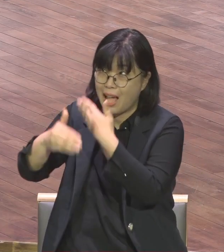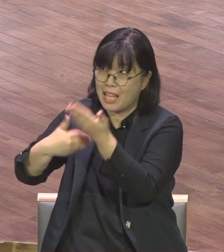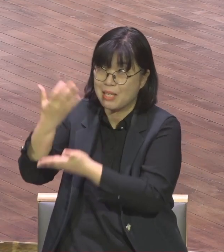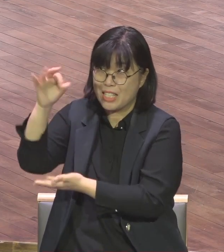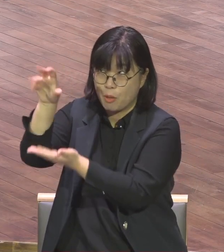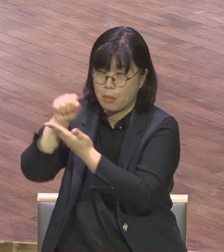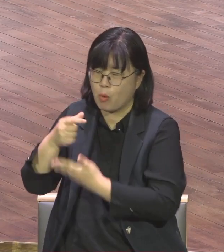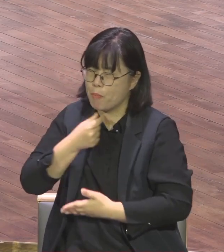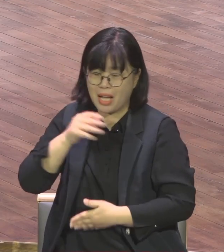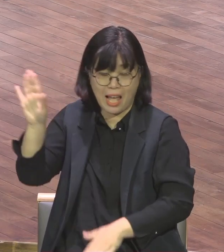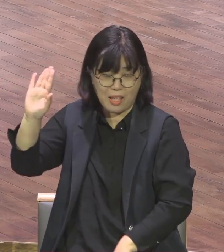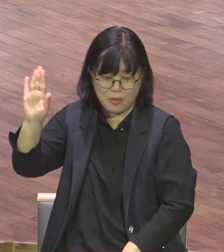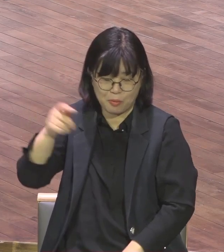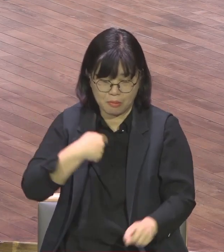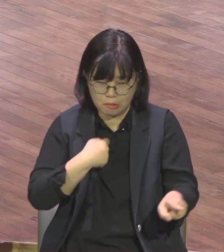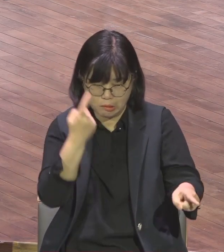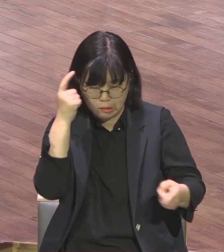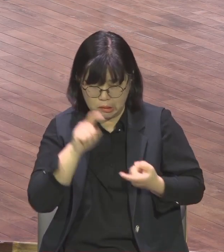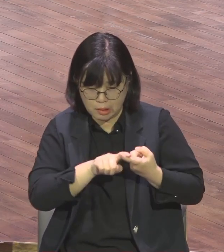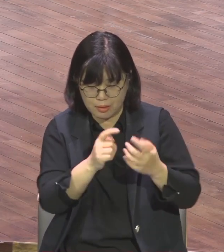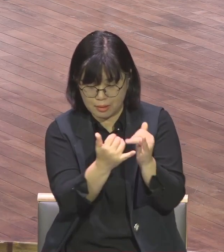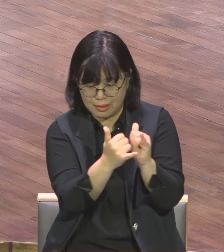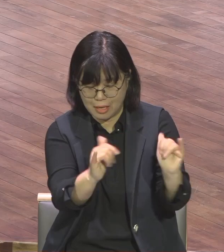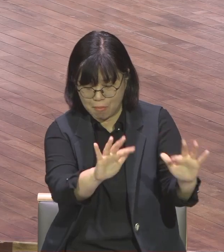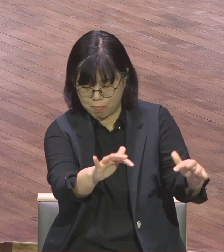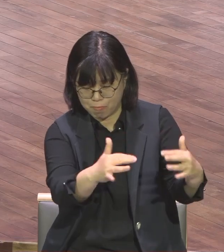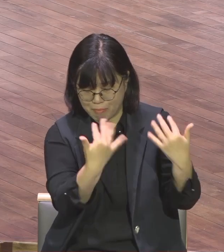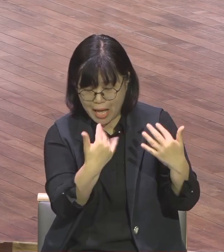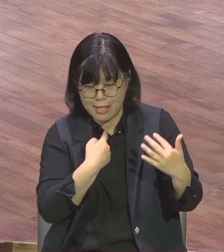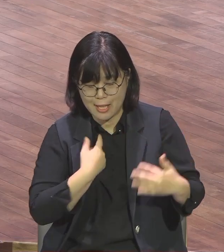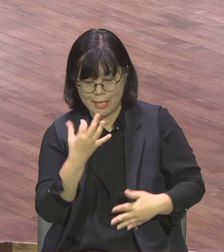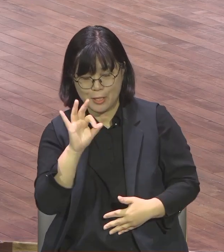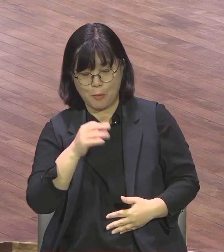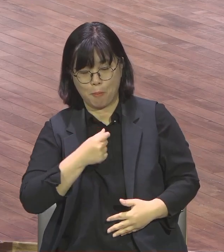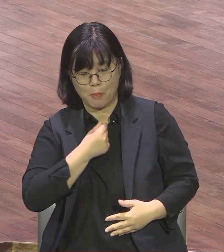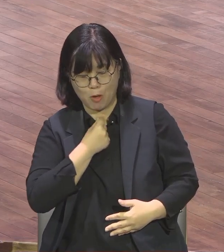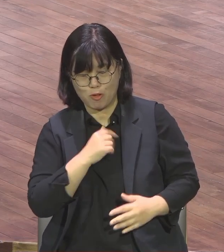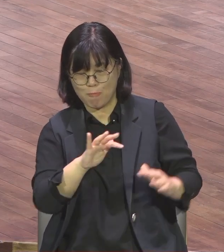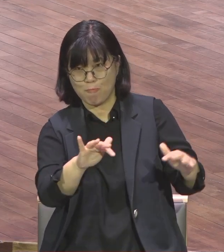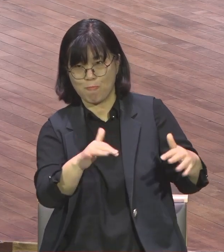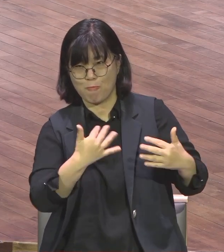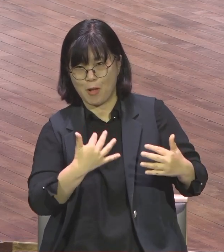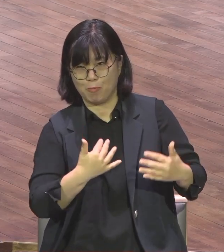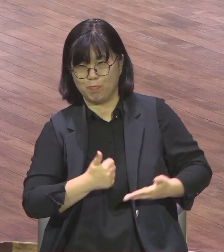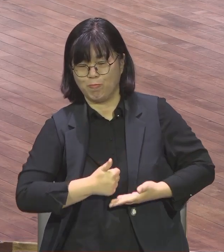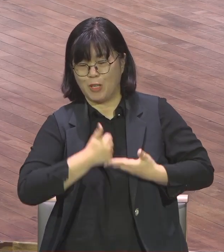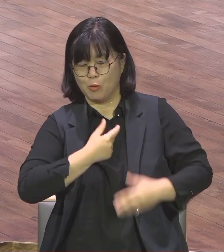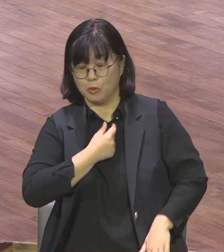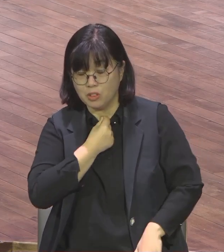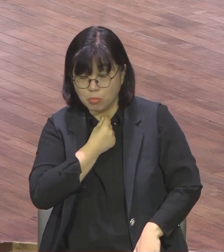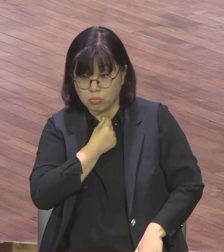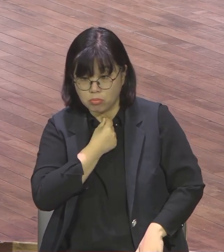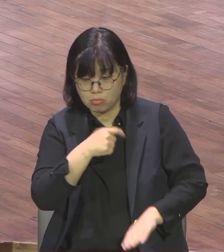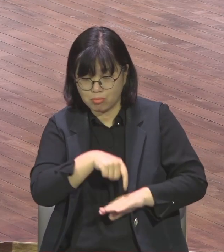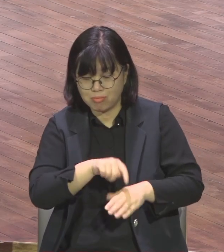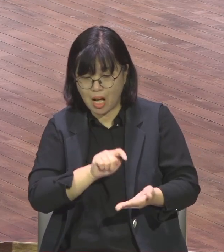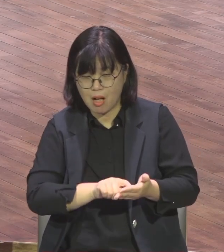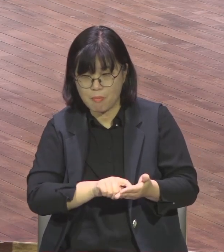인정받는 신앙생활 아니라 사람 앞에 인정받고 싶은 욕구가 더 컸어요. 그래서 이 안타까운